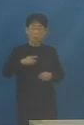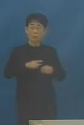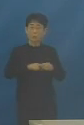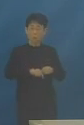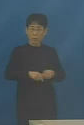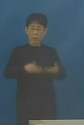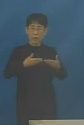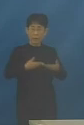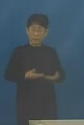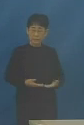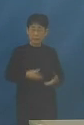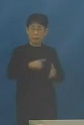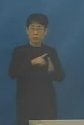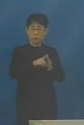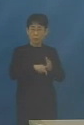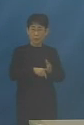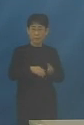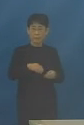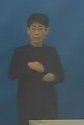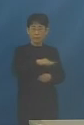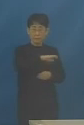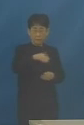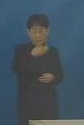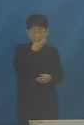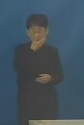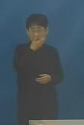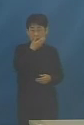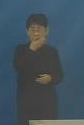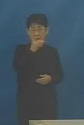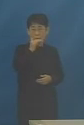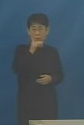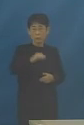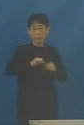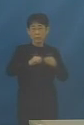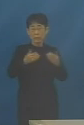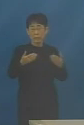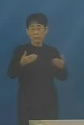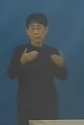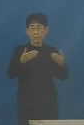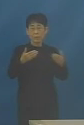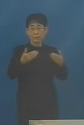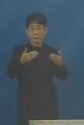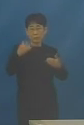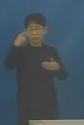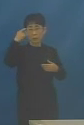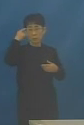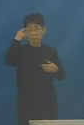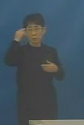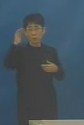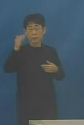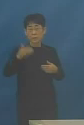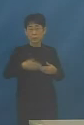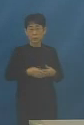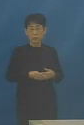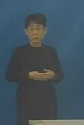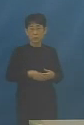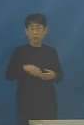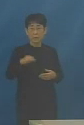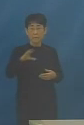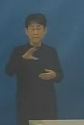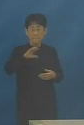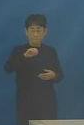an全確保という面ではものすごい大事なことだこれはやらなくちゃいけないことだと思うんですけどもその何かあった時にその